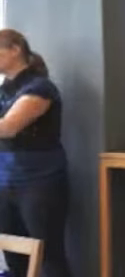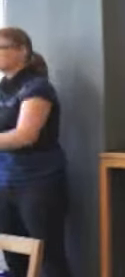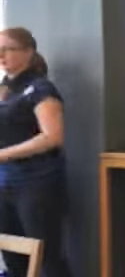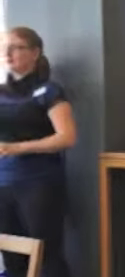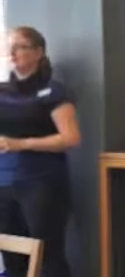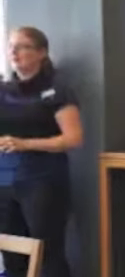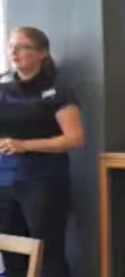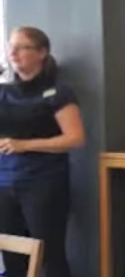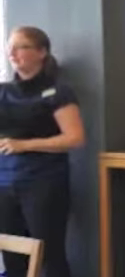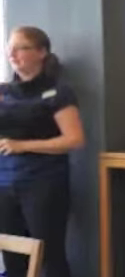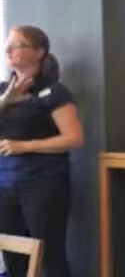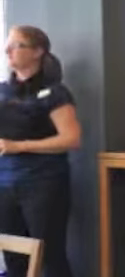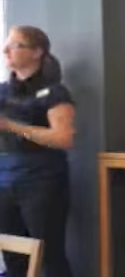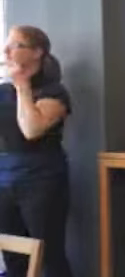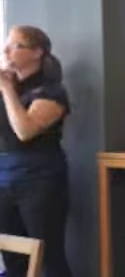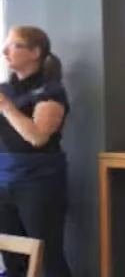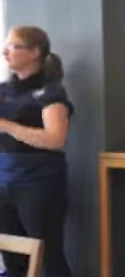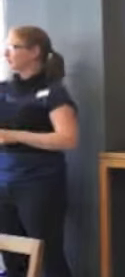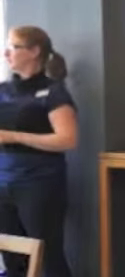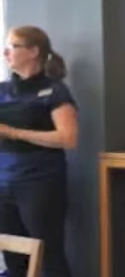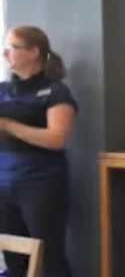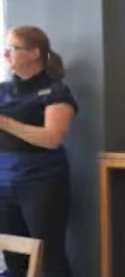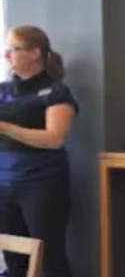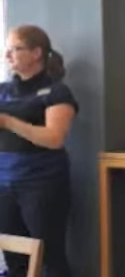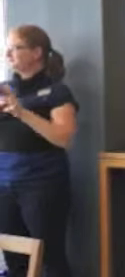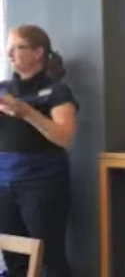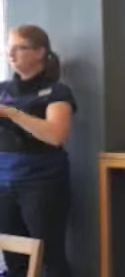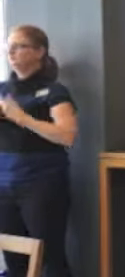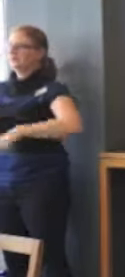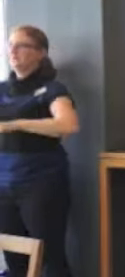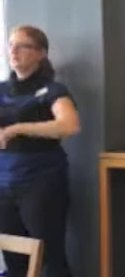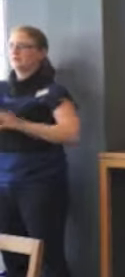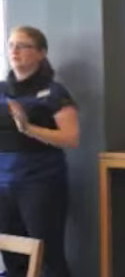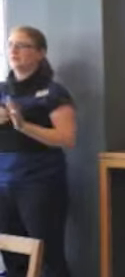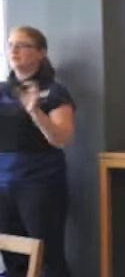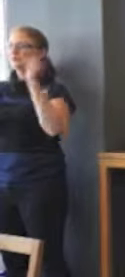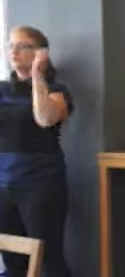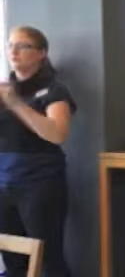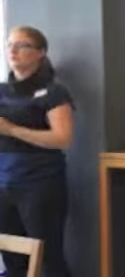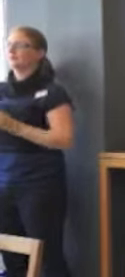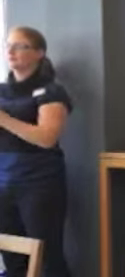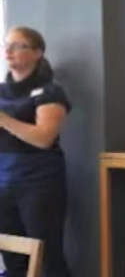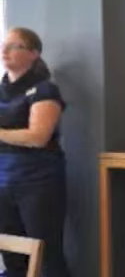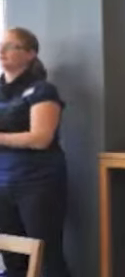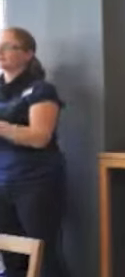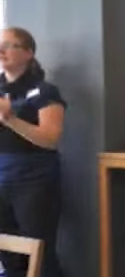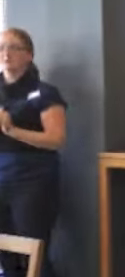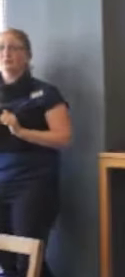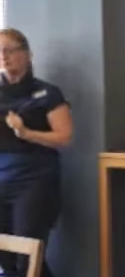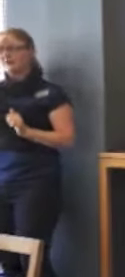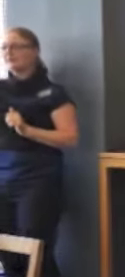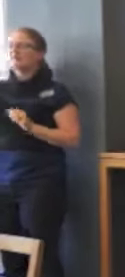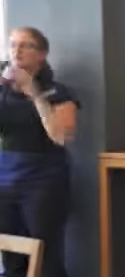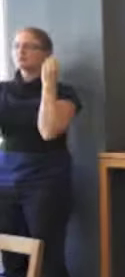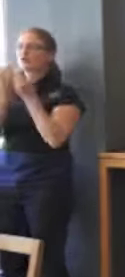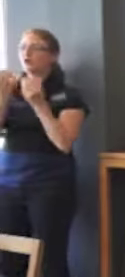Pajala så finns det ett socialt företag som jobbar som underleverantör åt Northern Resources, men Northern Resources visste inte om att det var ett socialt företag